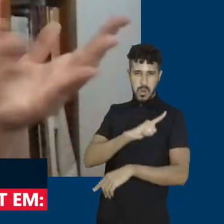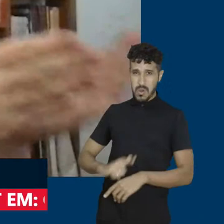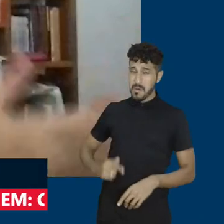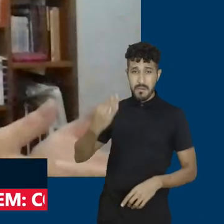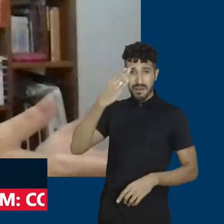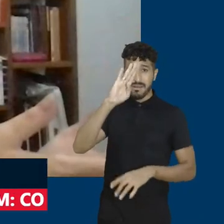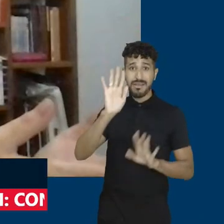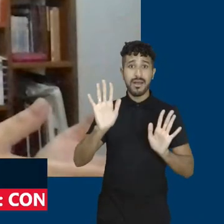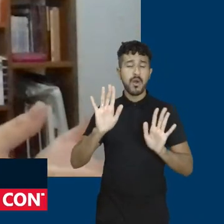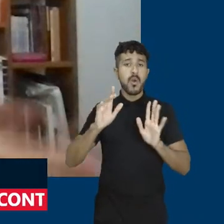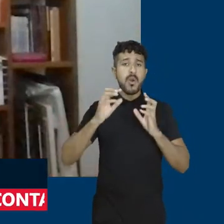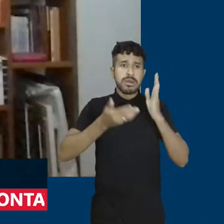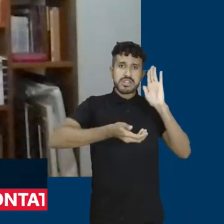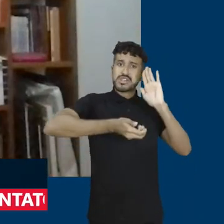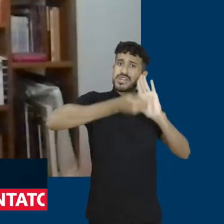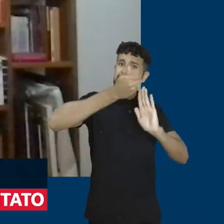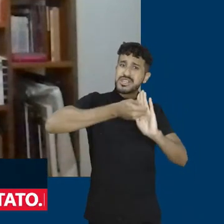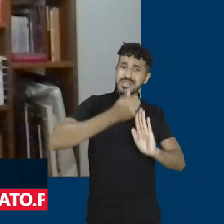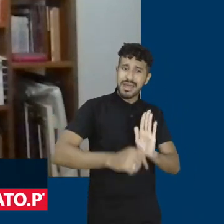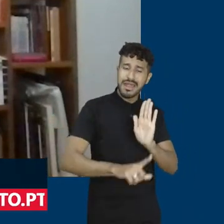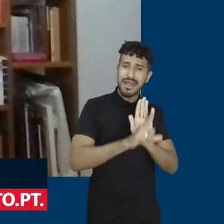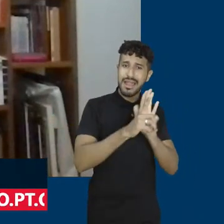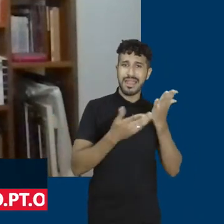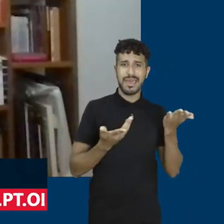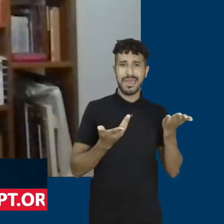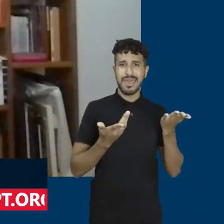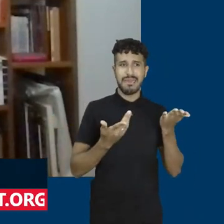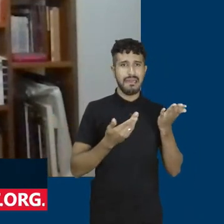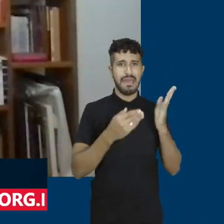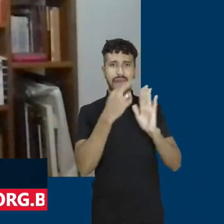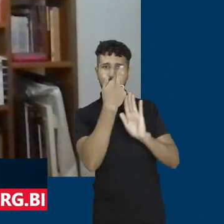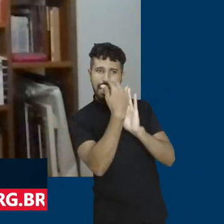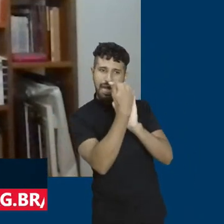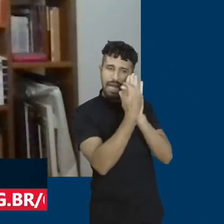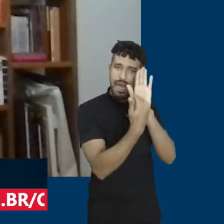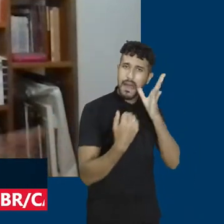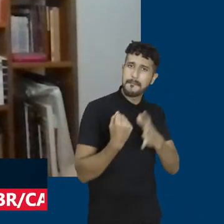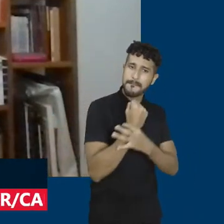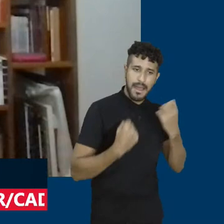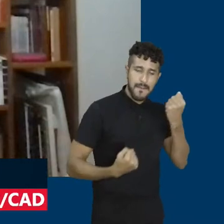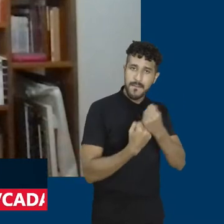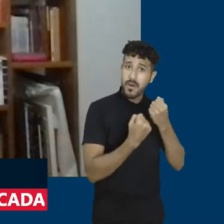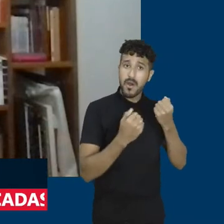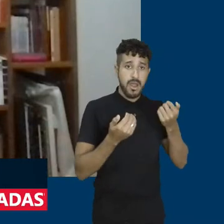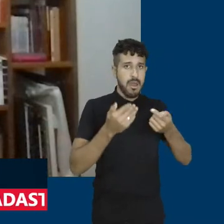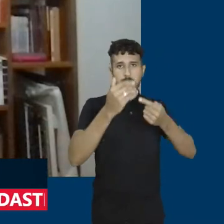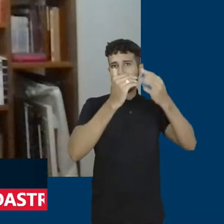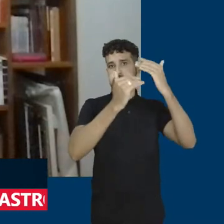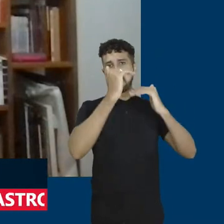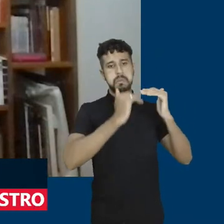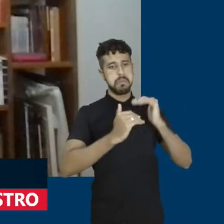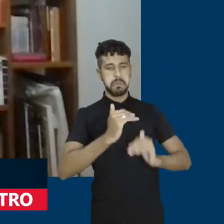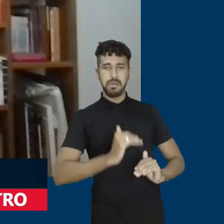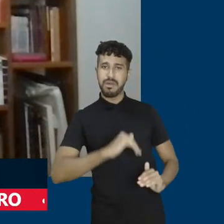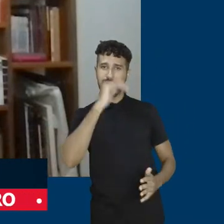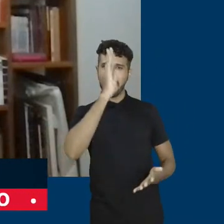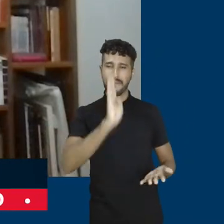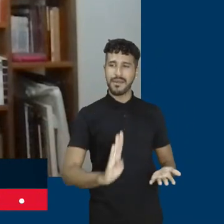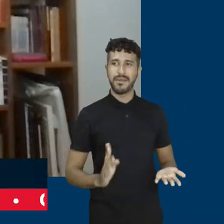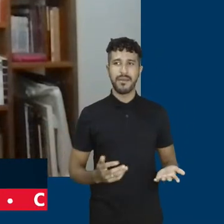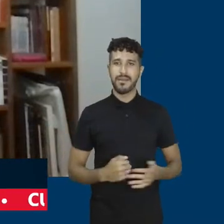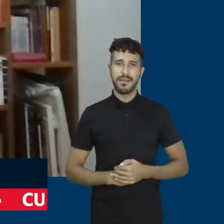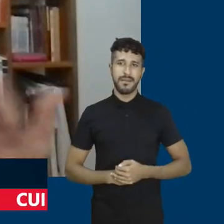pode desmontar tudo que nos tirou do mapa da fome e achar que não vai acontecer nada? Né? Então, é lógico que vai acontecer alguma coisa. Você não pode,